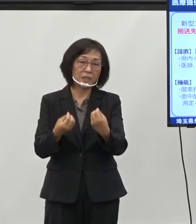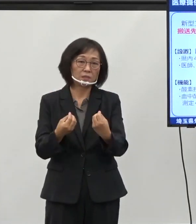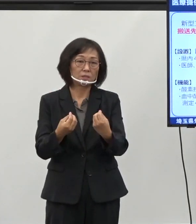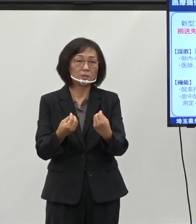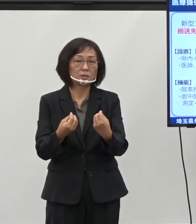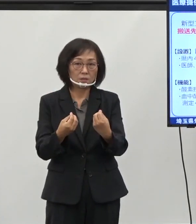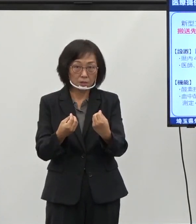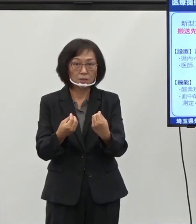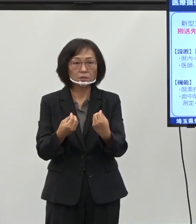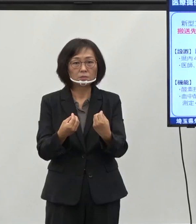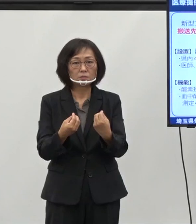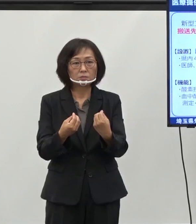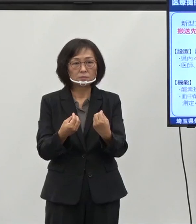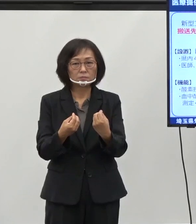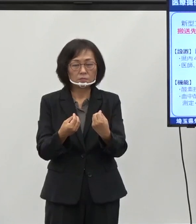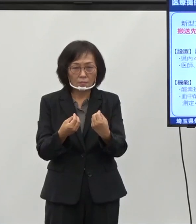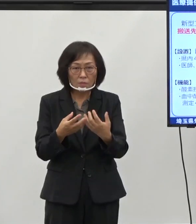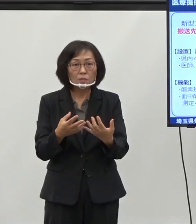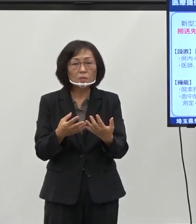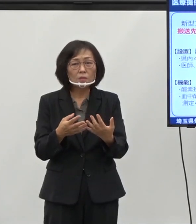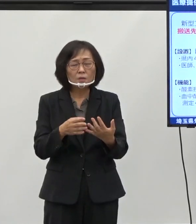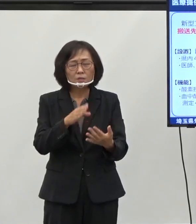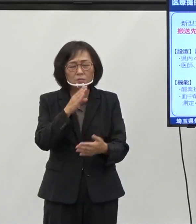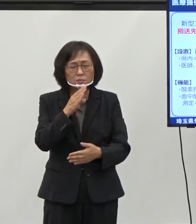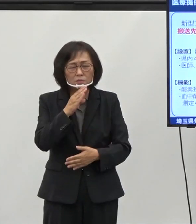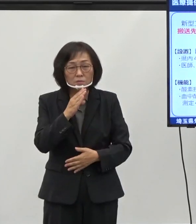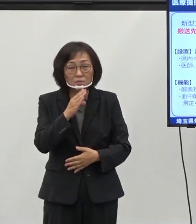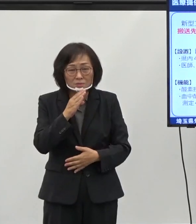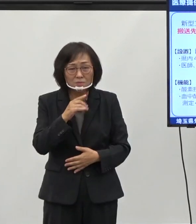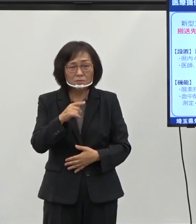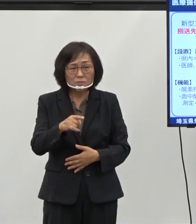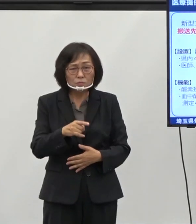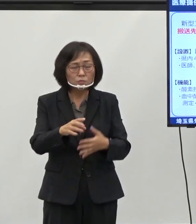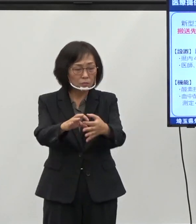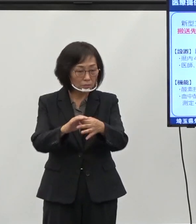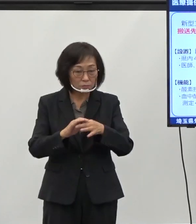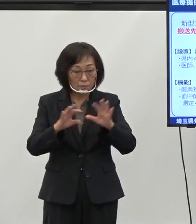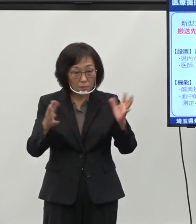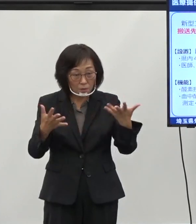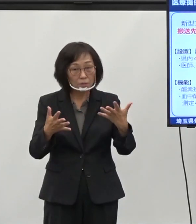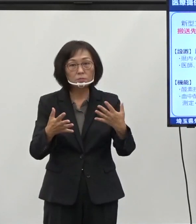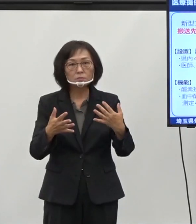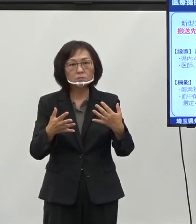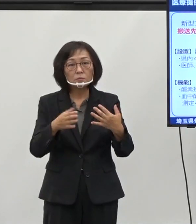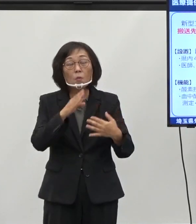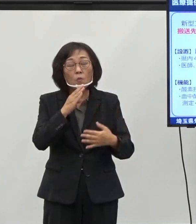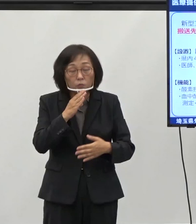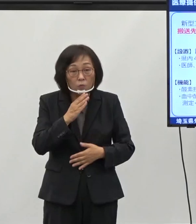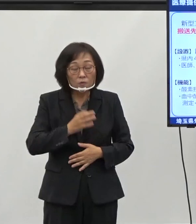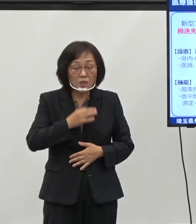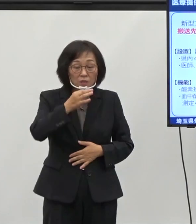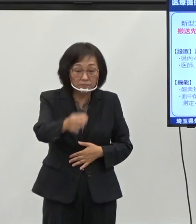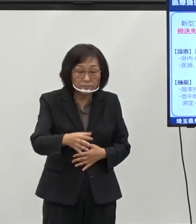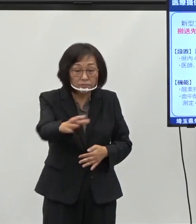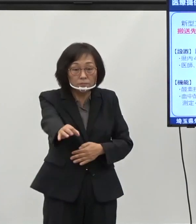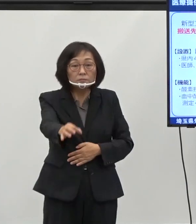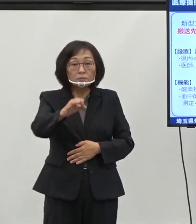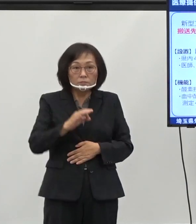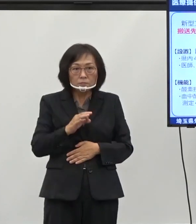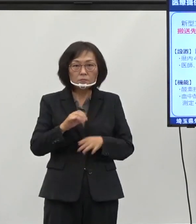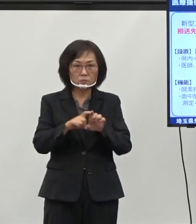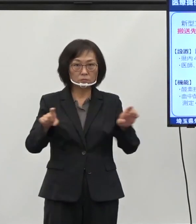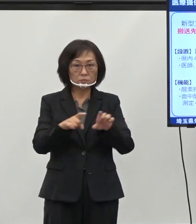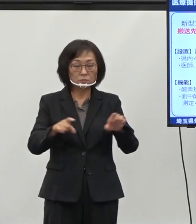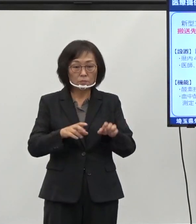ういった役割が、確かに連絡は来てないんですけど、ただそれを来てないことを思っておかしいと本来思っていただくべきケ